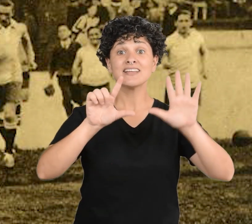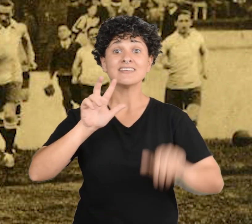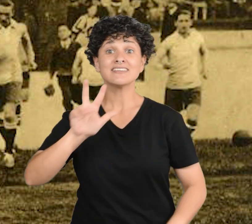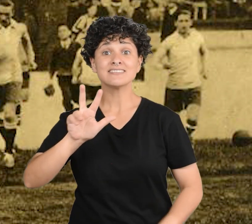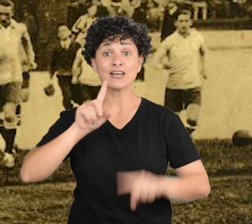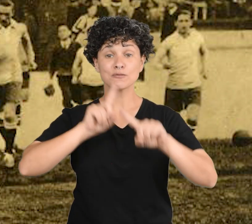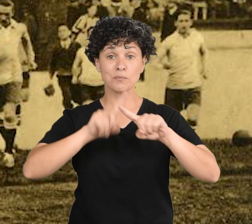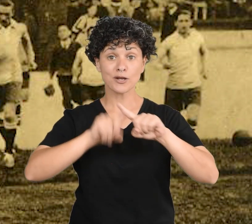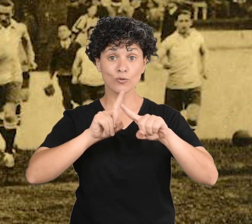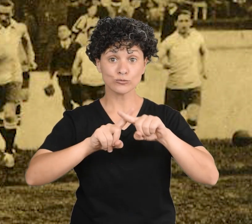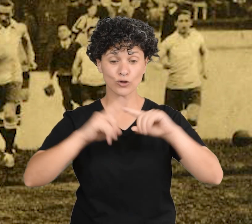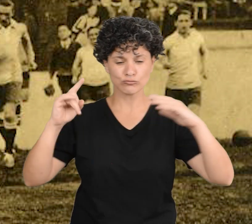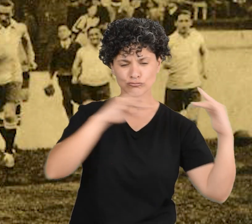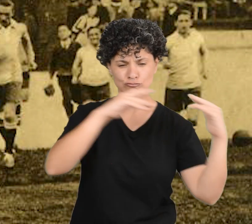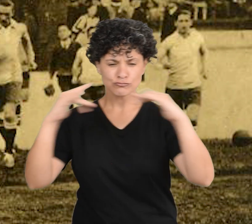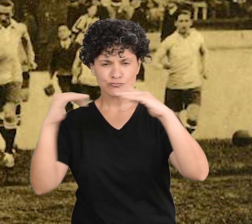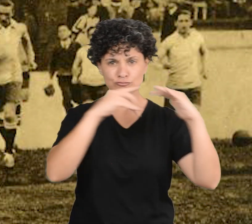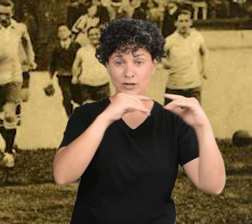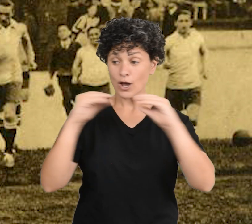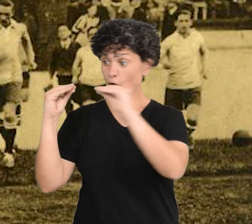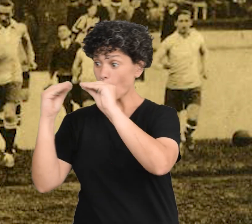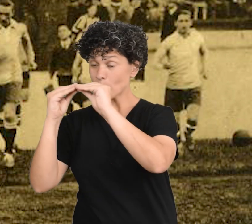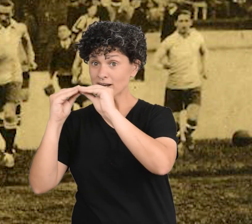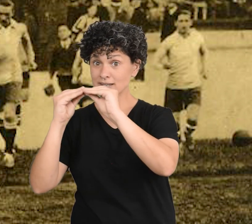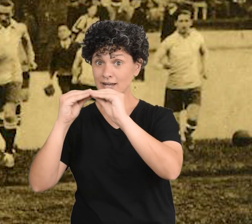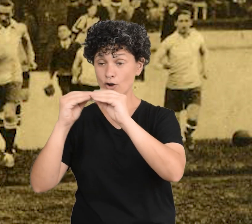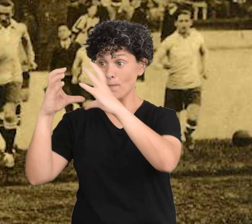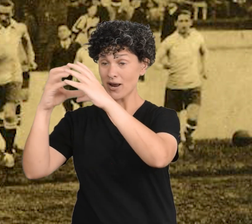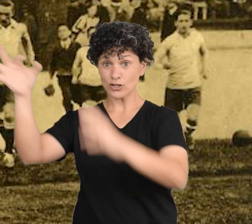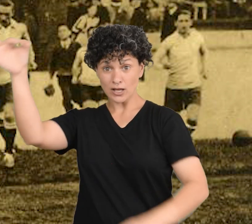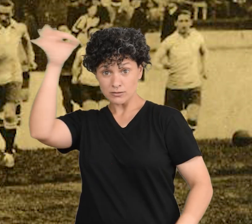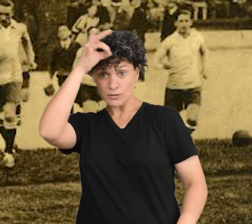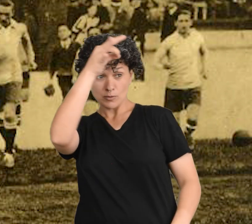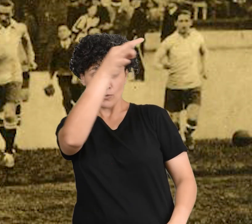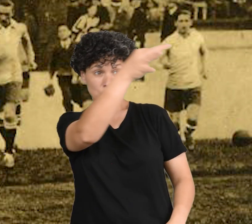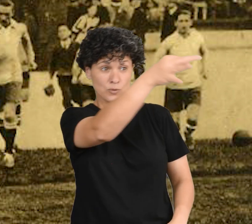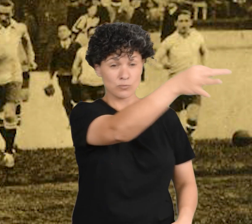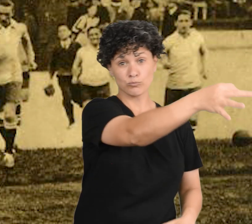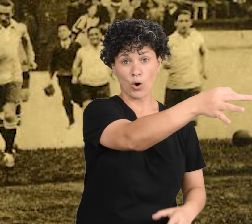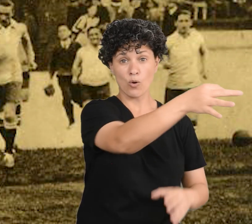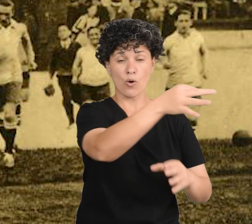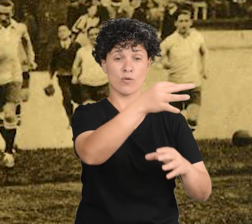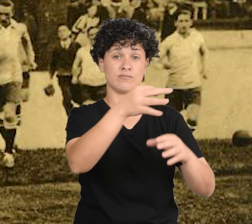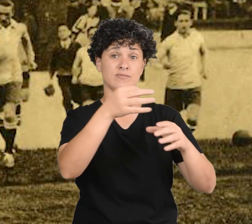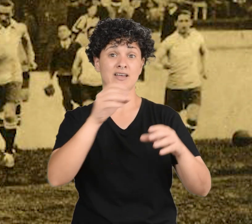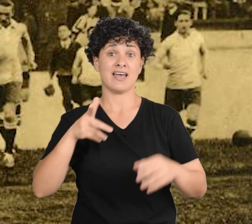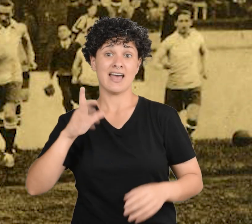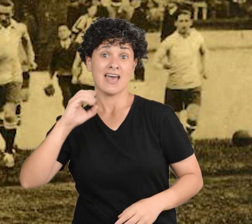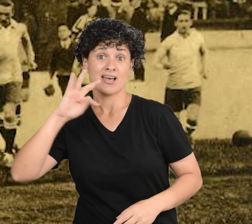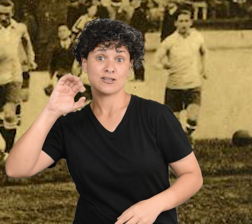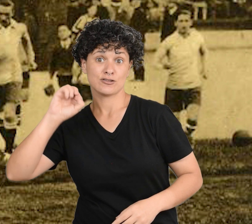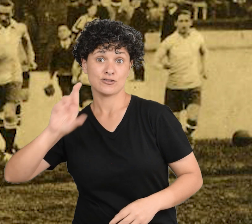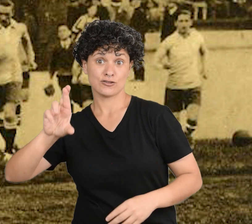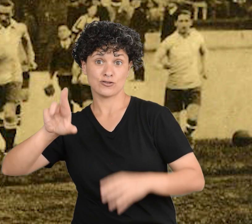Héctor". A los 73 minutos de juego, Héctor Scarone recibía un pase de cabeza, que